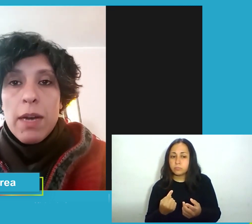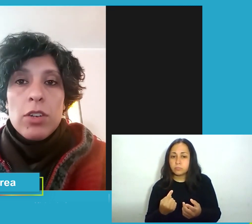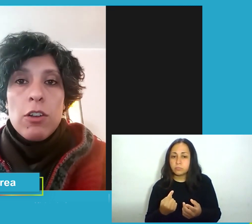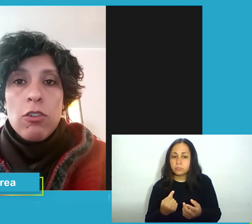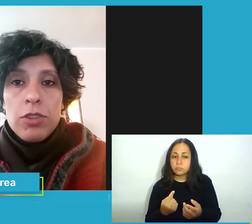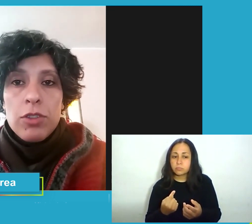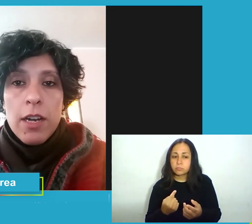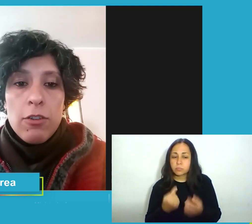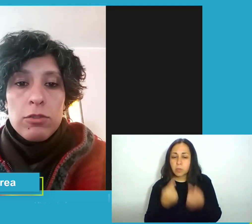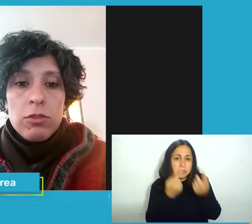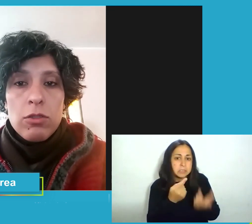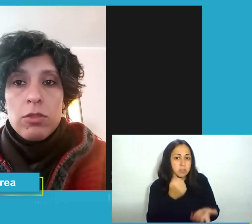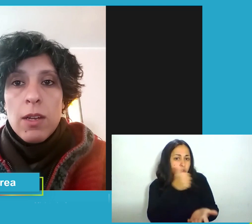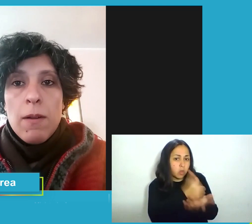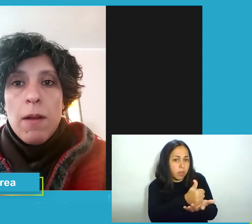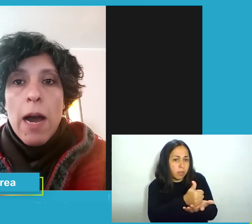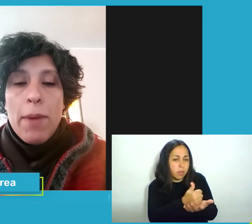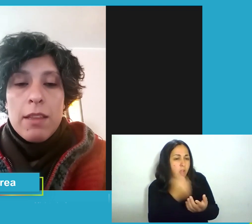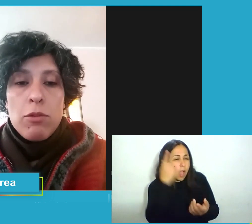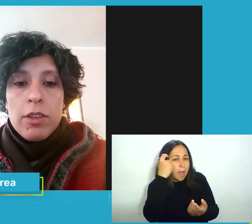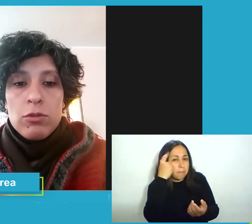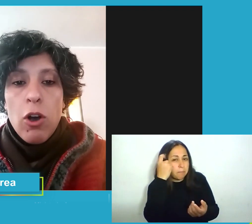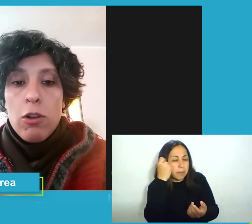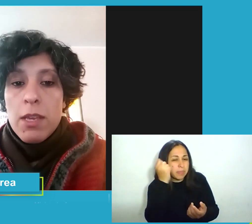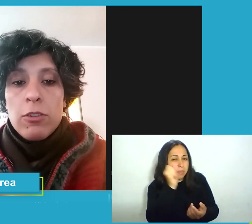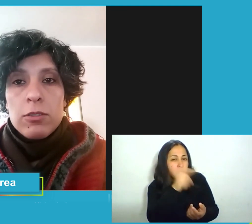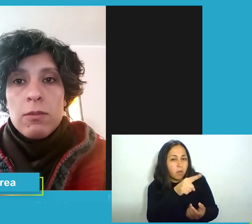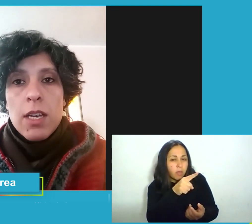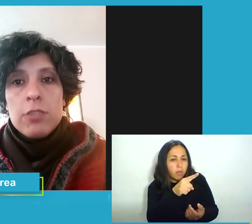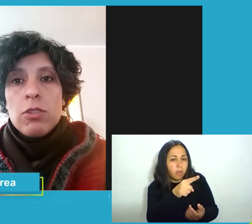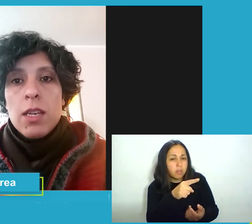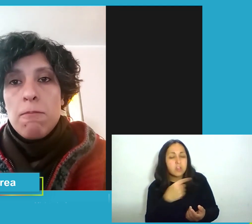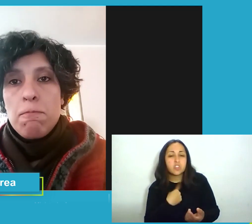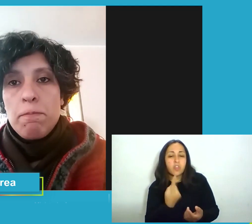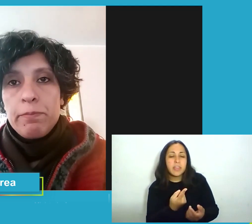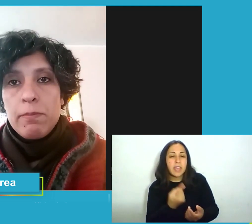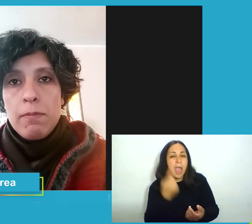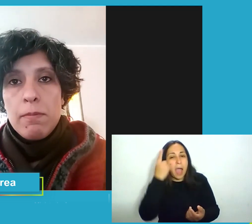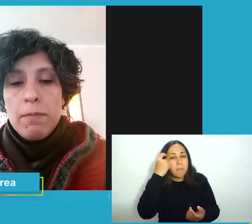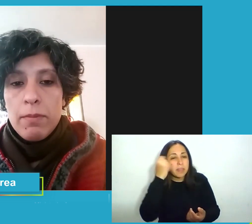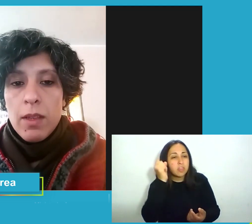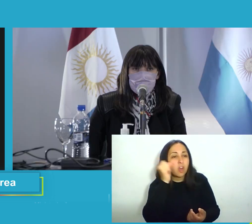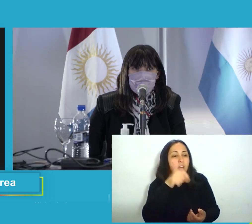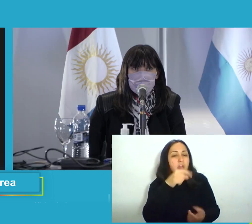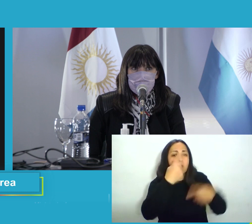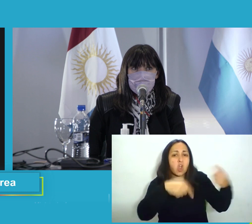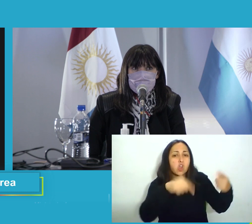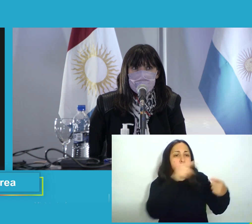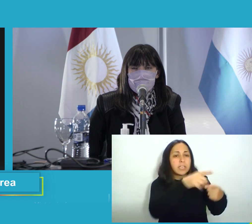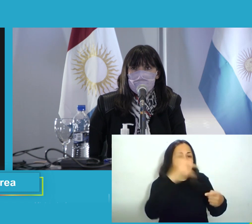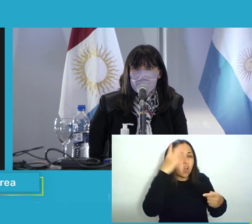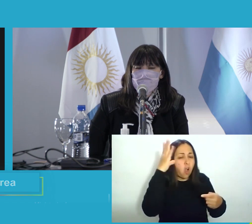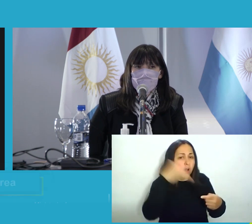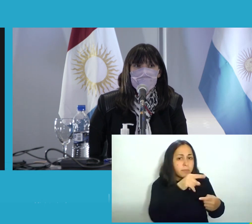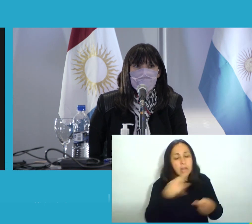la afirmación es lo contrario, nosotros aprendemos de sus olvidos, eso dije. Perfecto, ahora corregimos